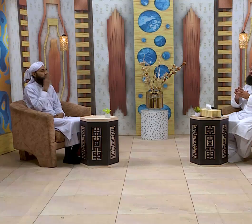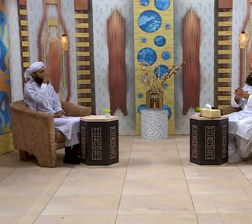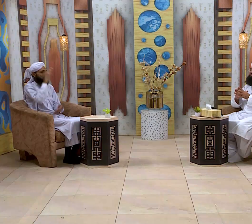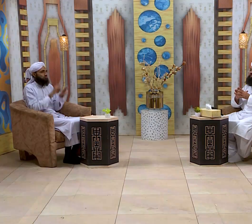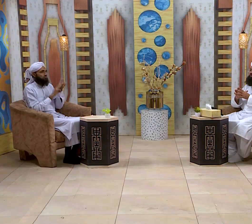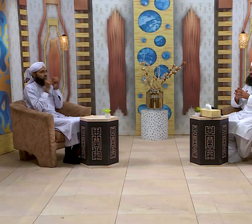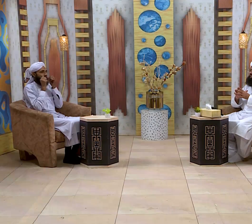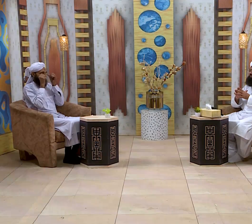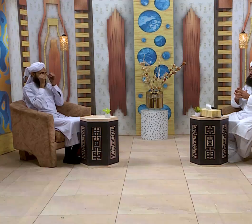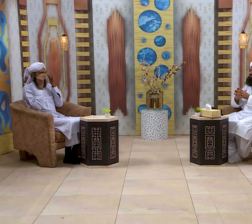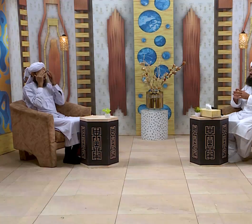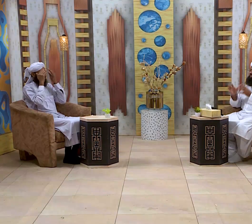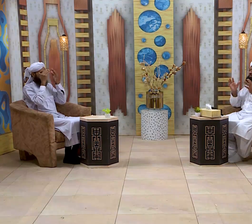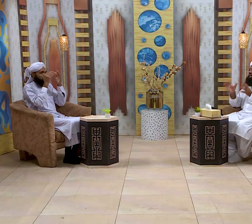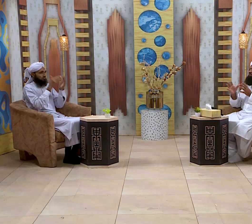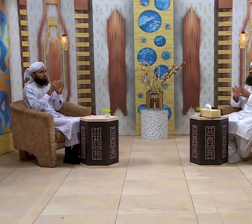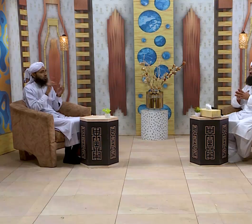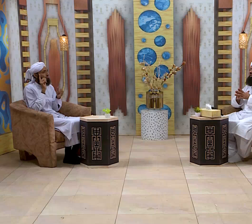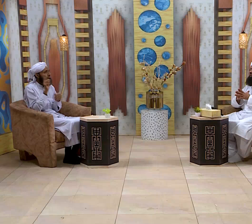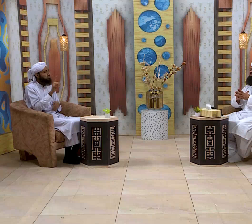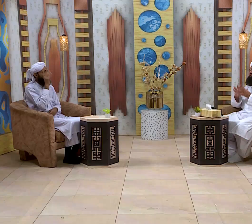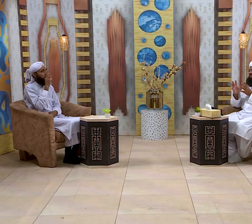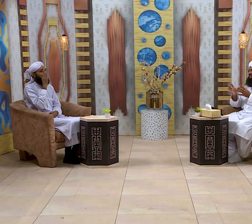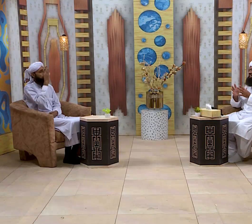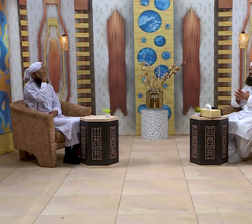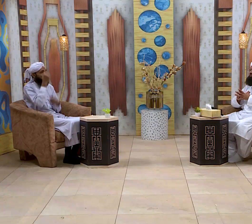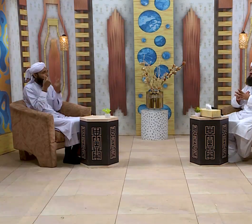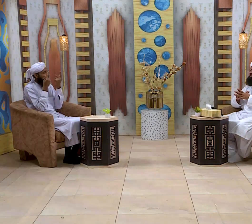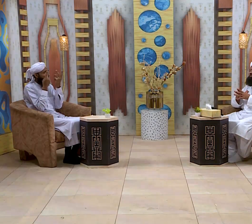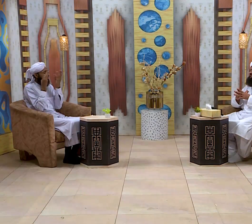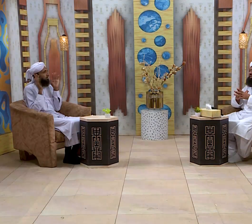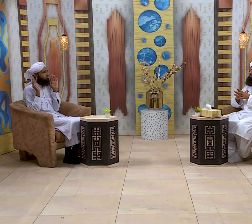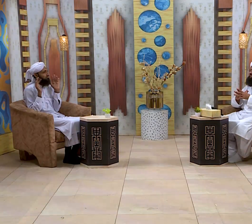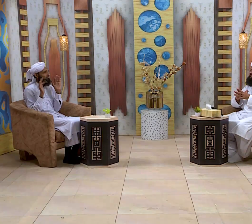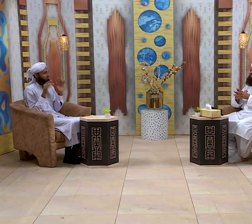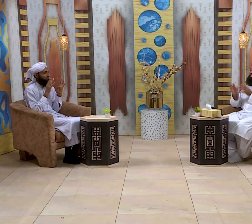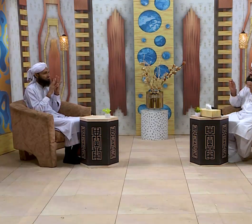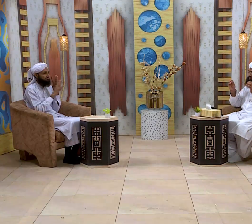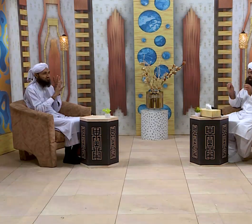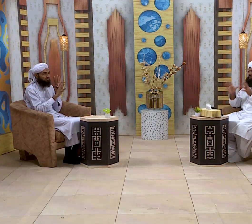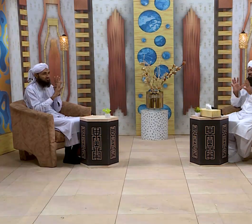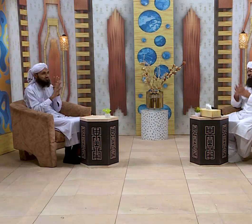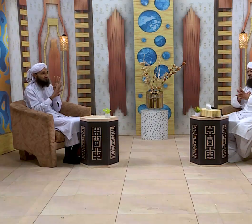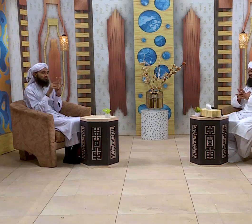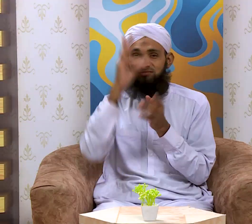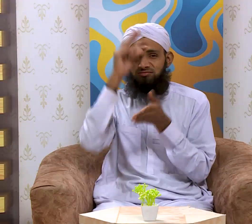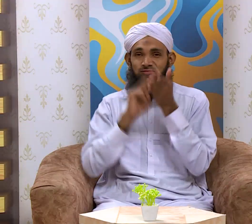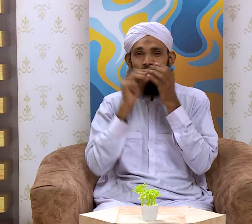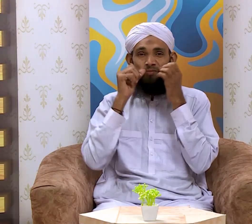وآلہ وصحبہ وسلم نے تمام انبیاء و مرسلین علیہم السلام کی امامت فرمائی۔ سبحان اللہ،